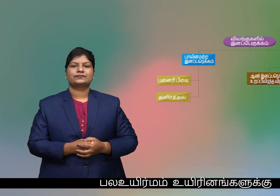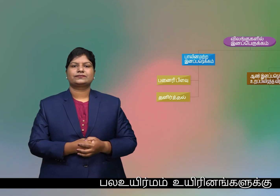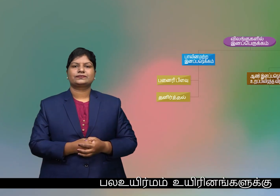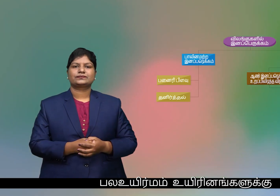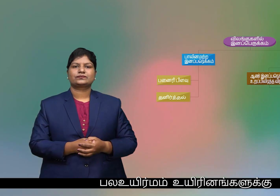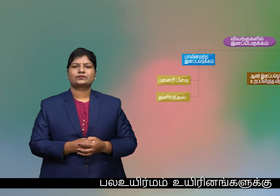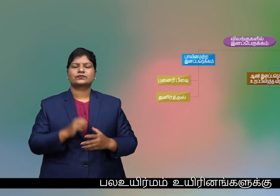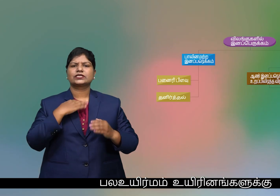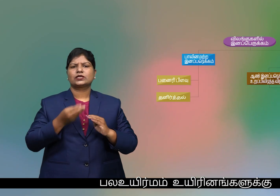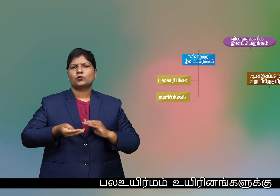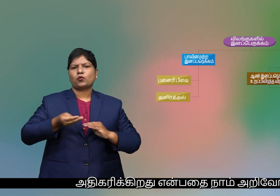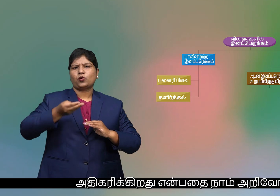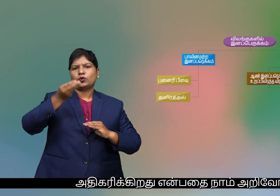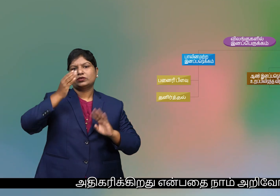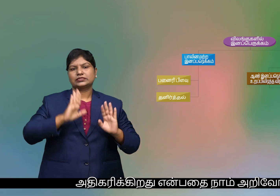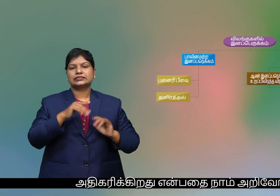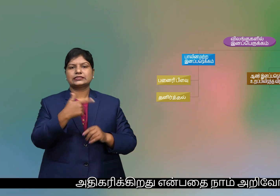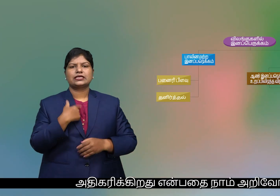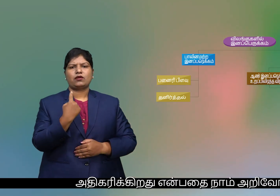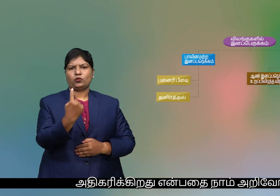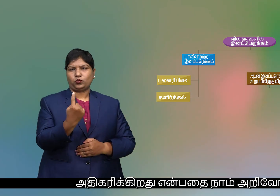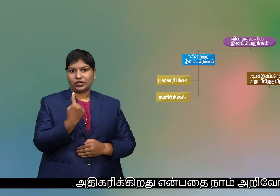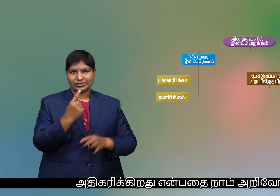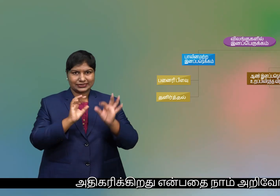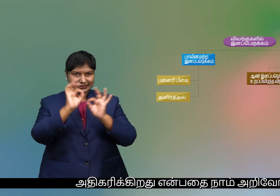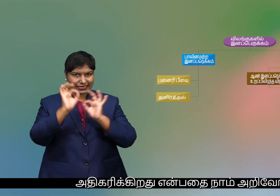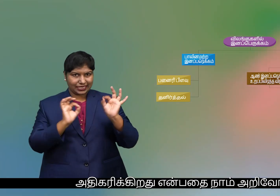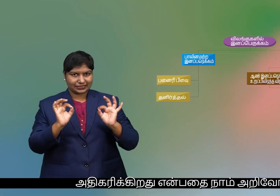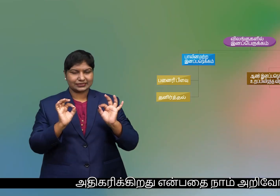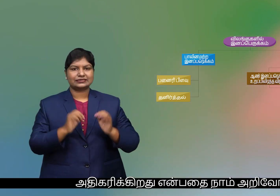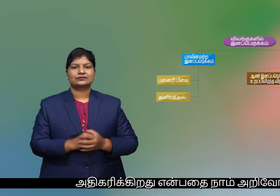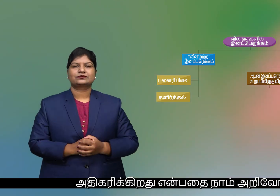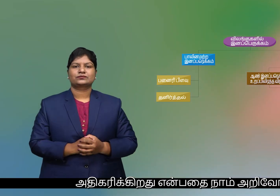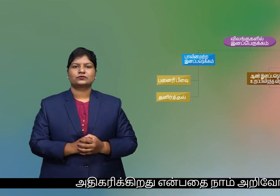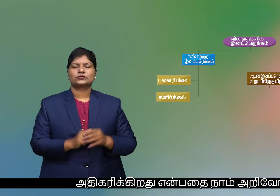பல உயிர்மம் உயிரினங்களுக்கு அதிகரிக்கிறது என்பதை நாம் அறிவோம்.